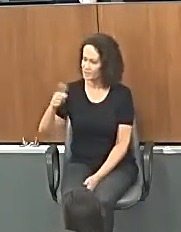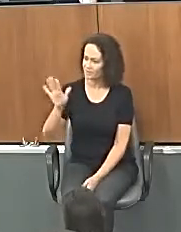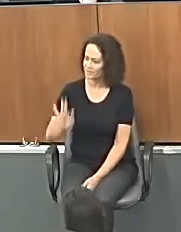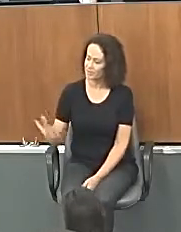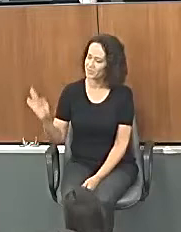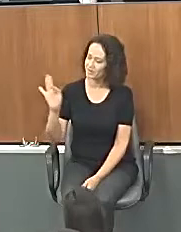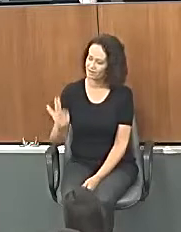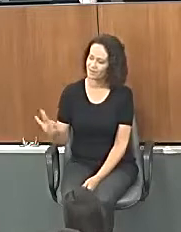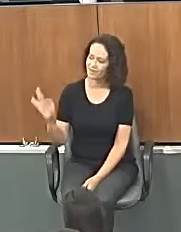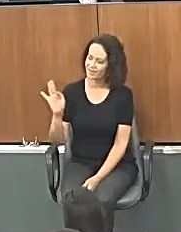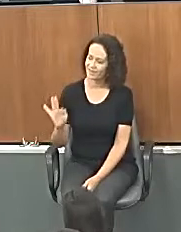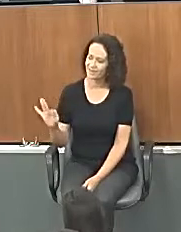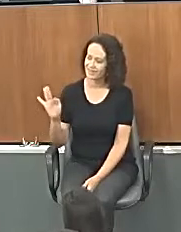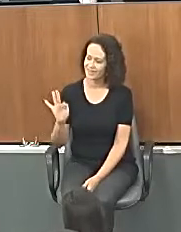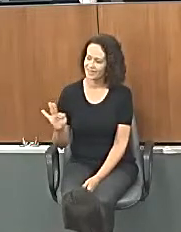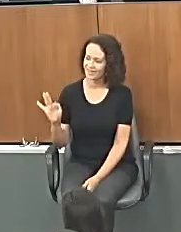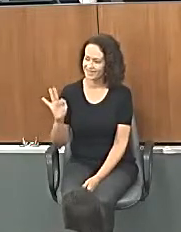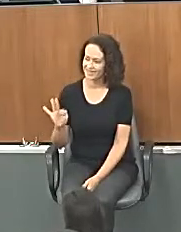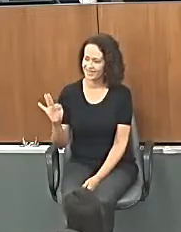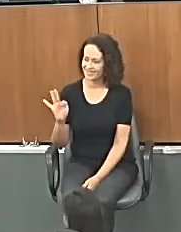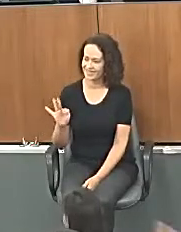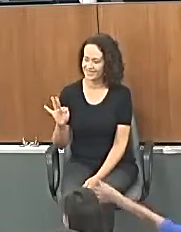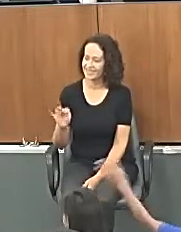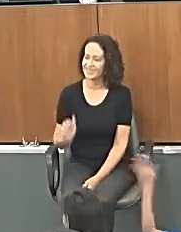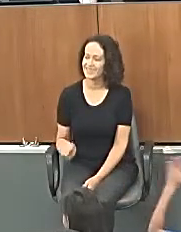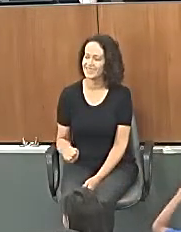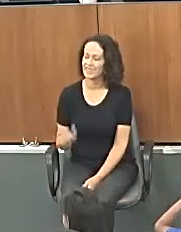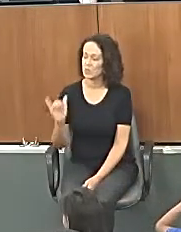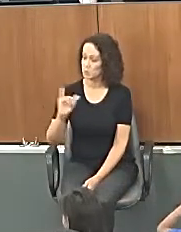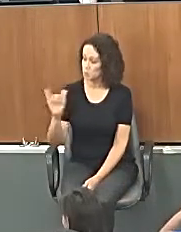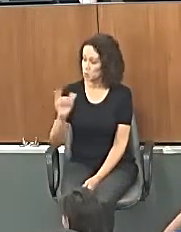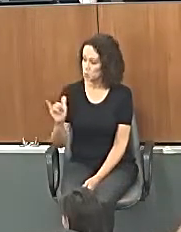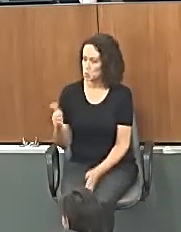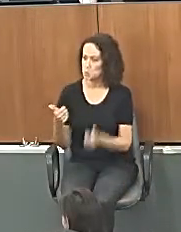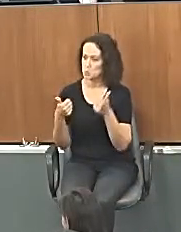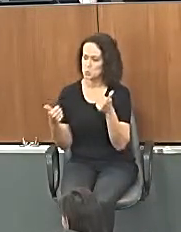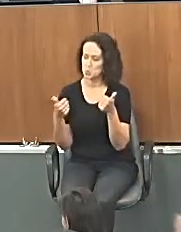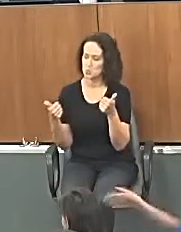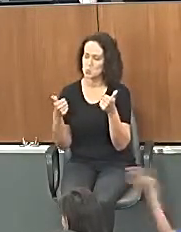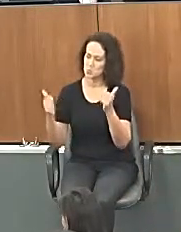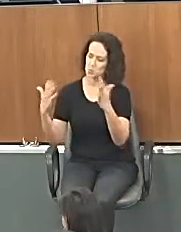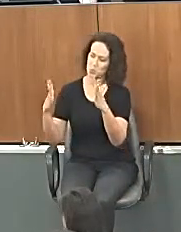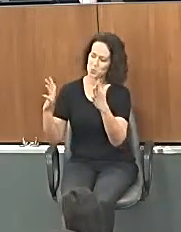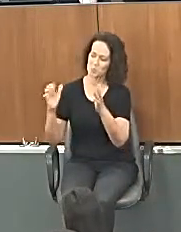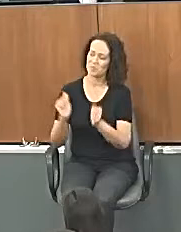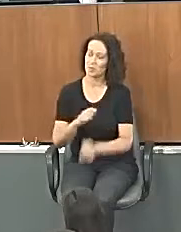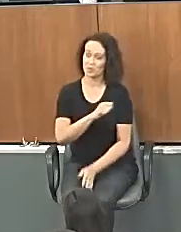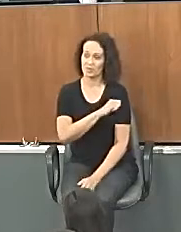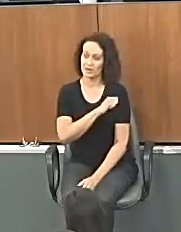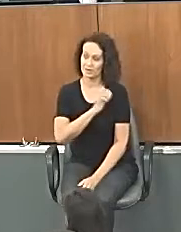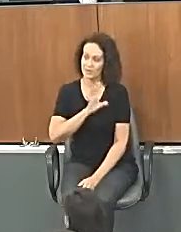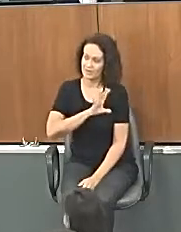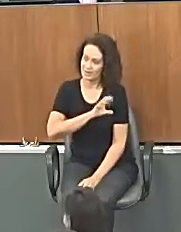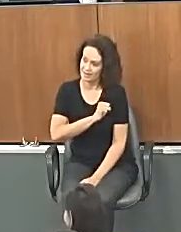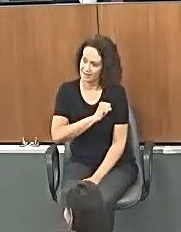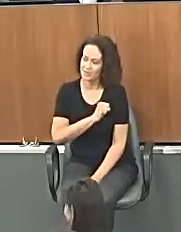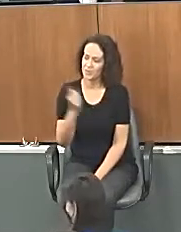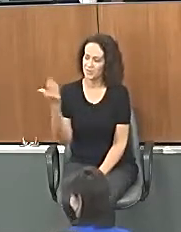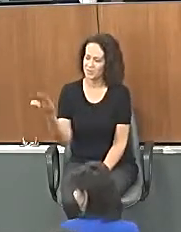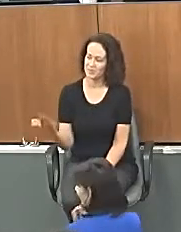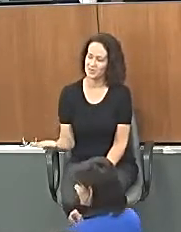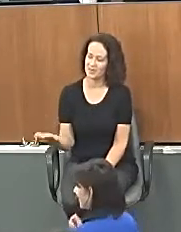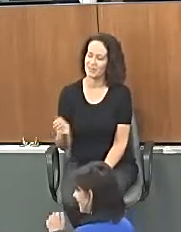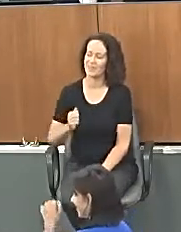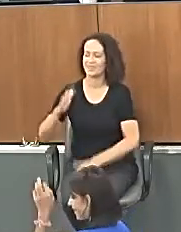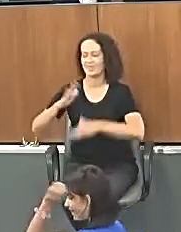né é uma instrutora de mão cheia né os alunos à mão ela então edição de